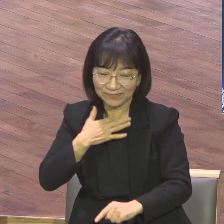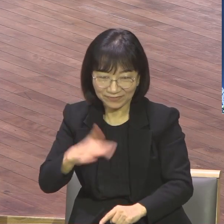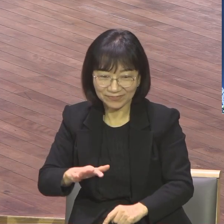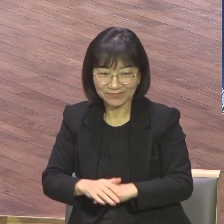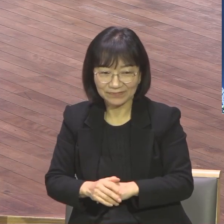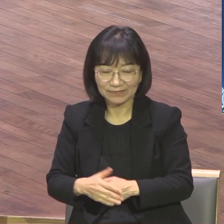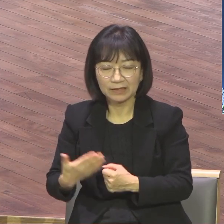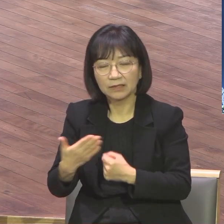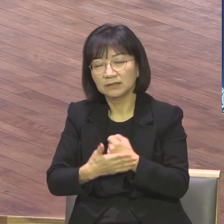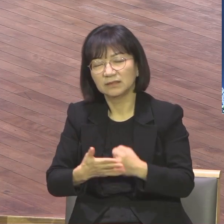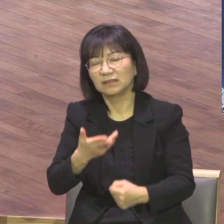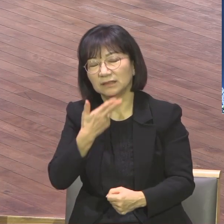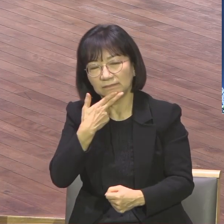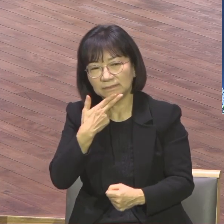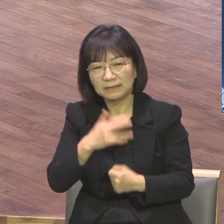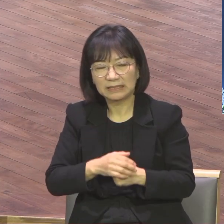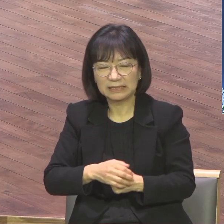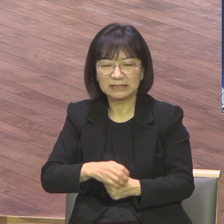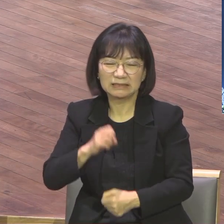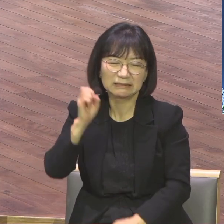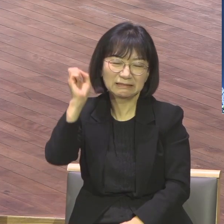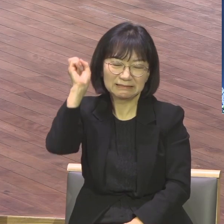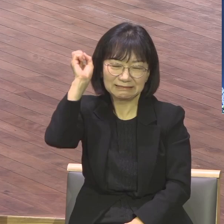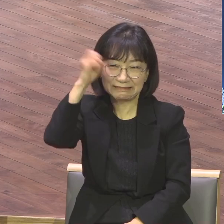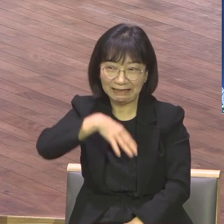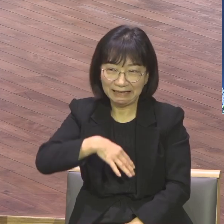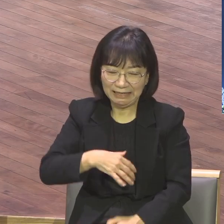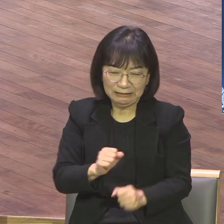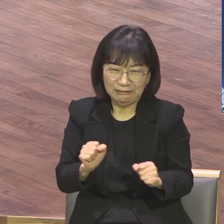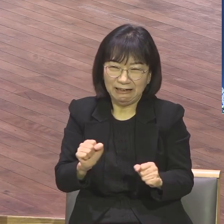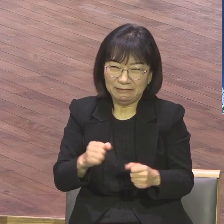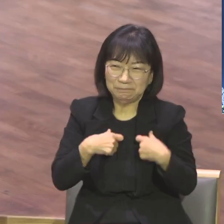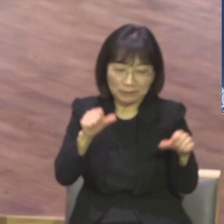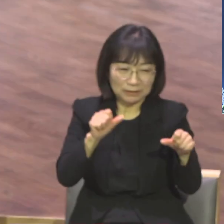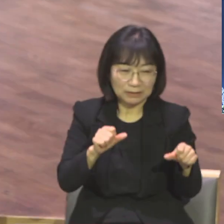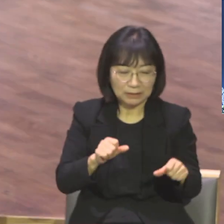받고 깨달았고 해답 난 적이 없어.